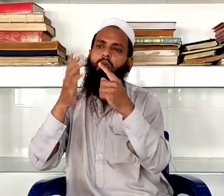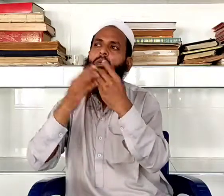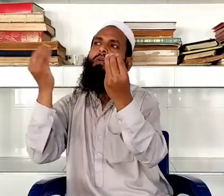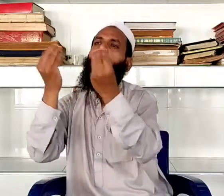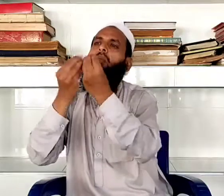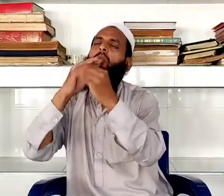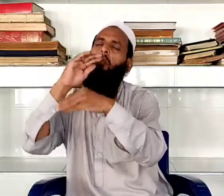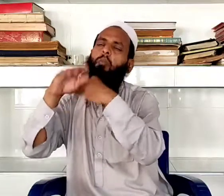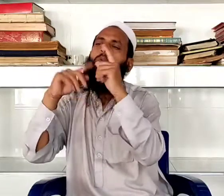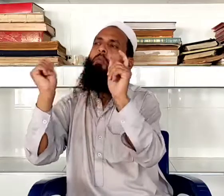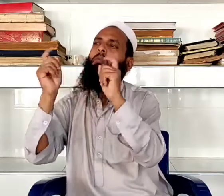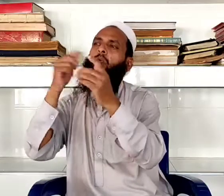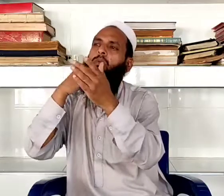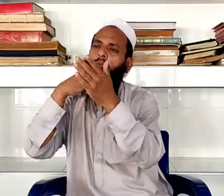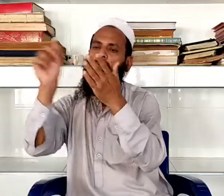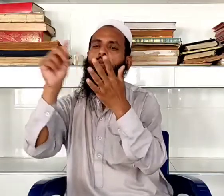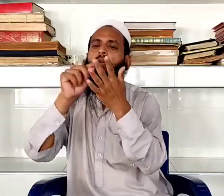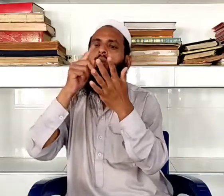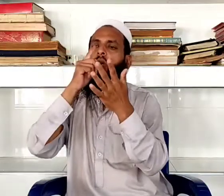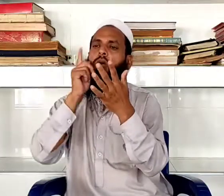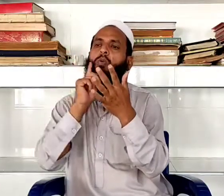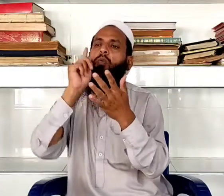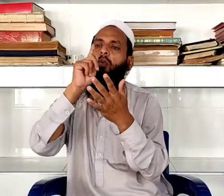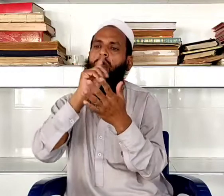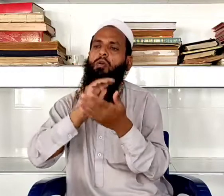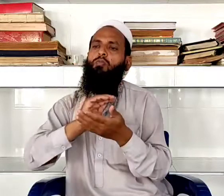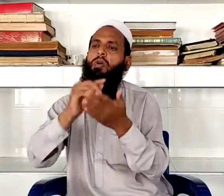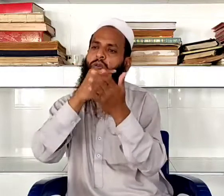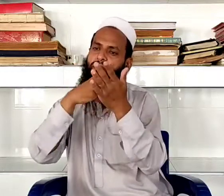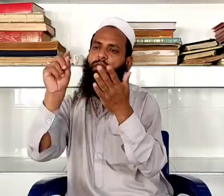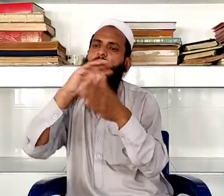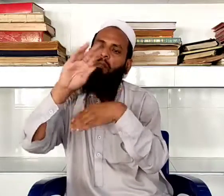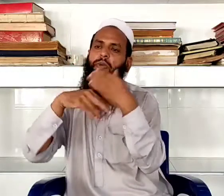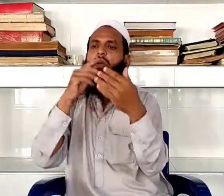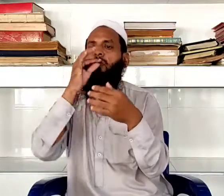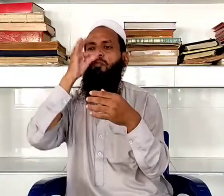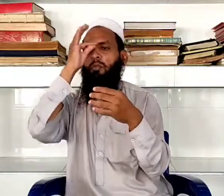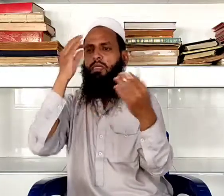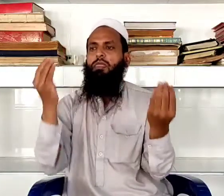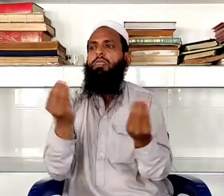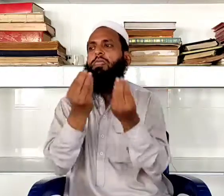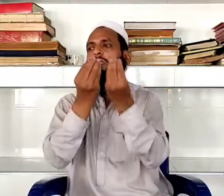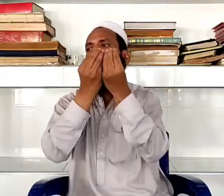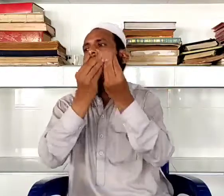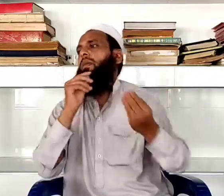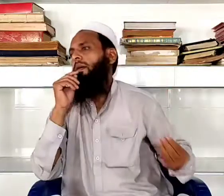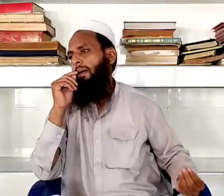ہے, اور جناب سیدنا حضرت عمر فاروق رضی اللہ تعالی عنہ